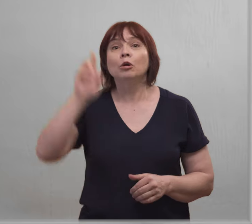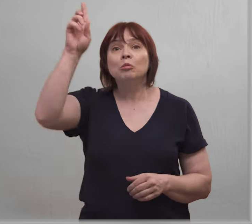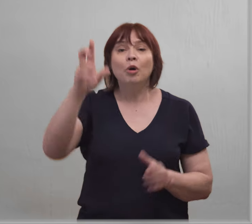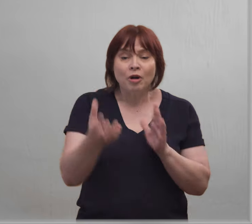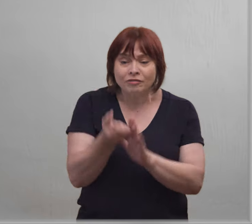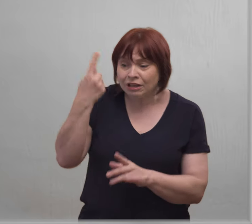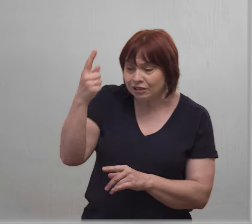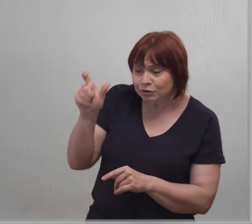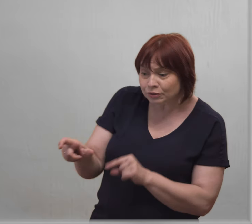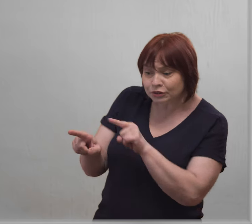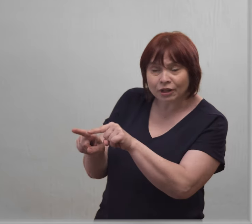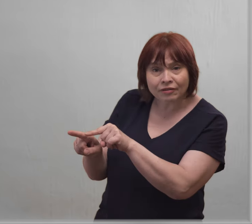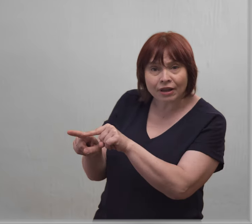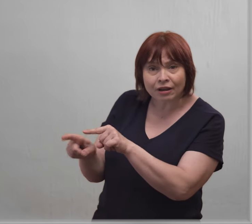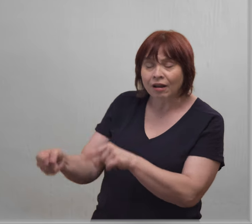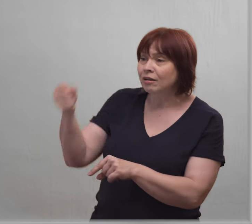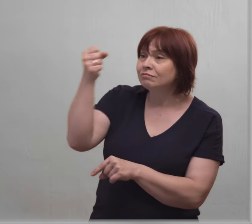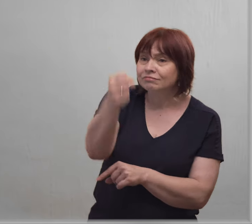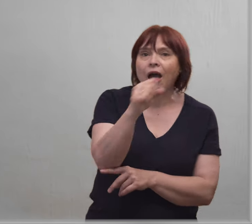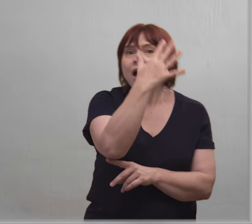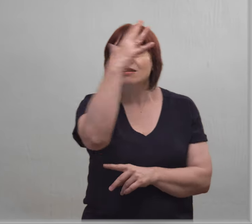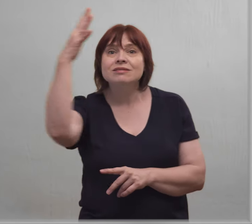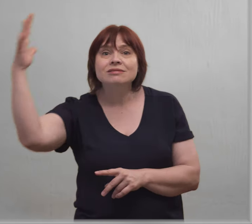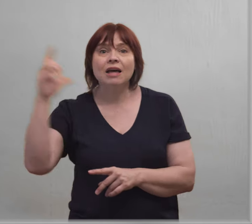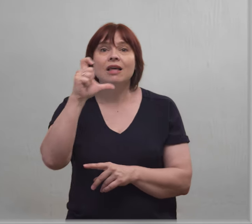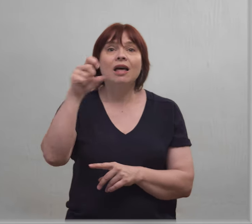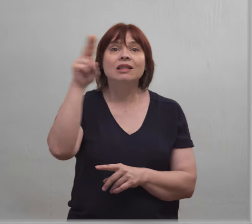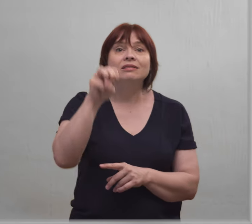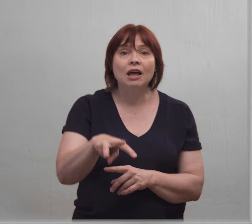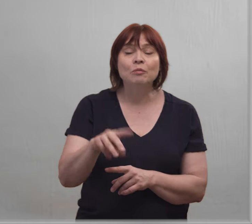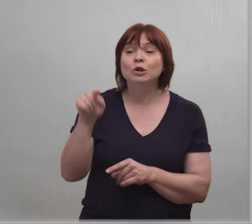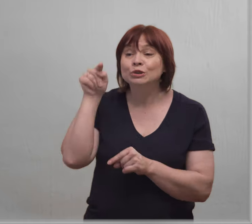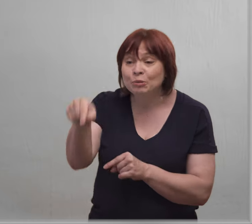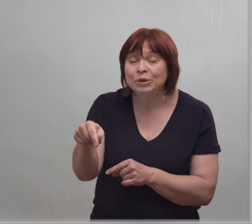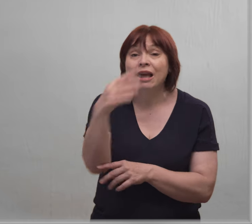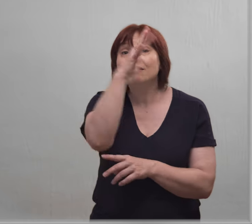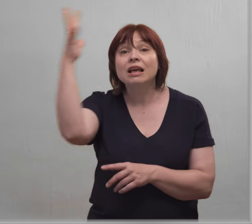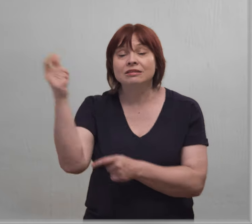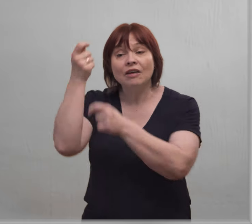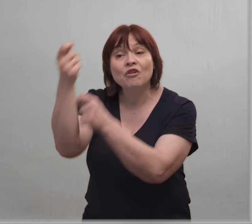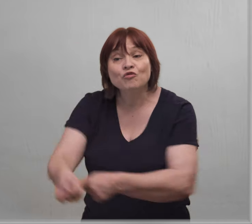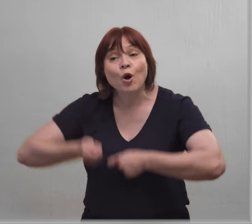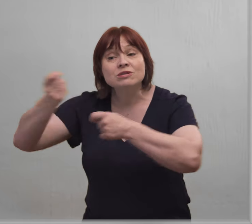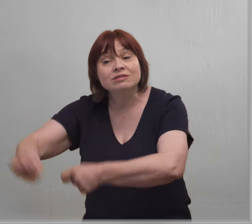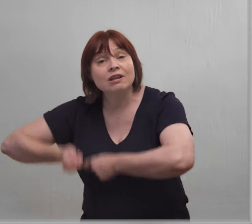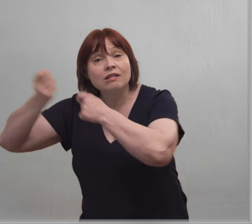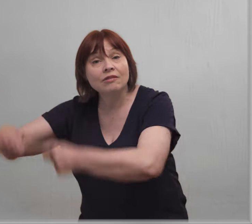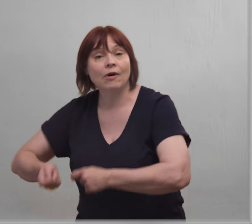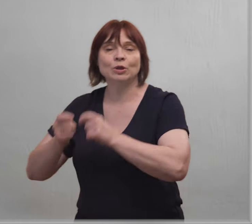человека, которого создал, и поселил его в саду Эдемском, чтобы возделывать его и хранить